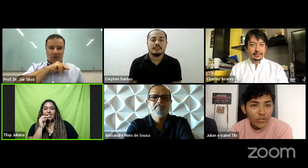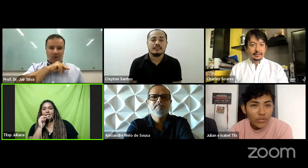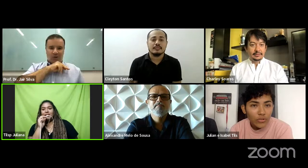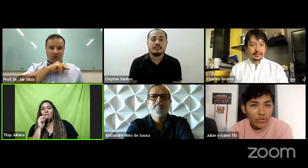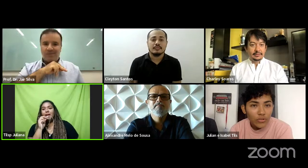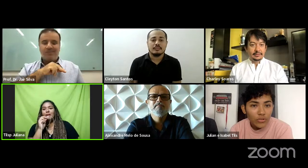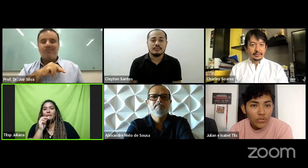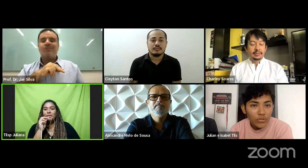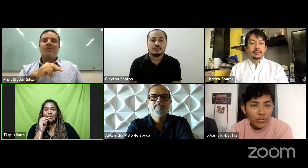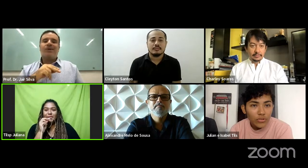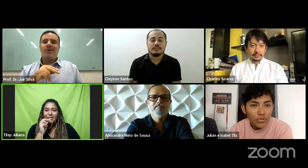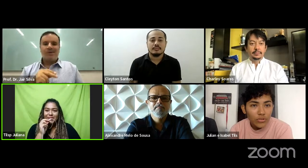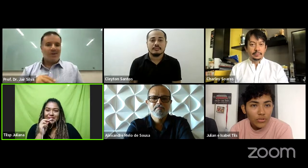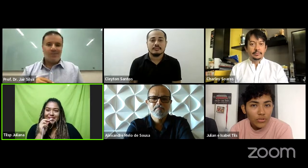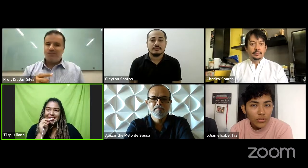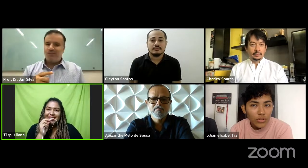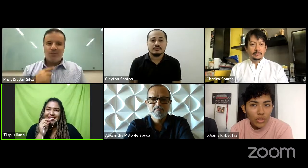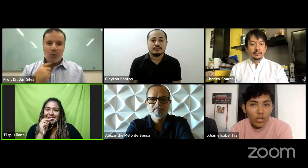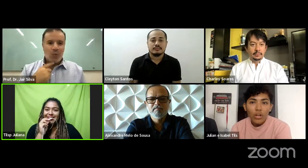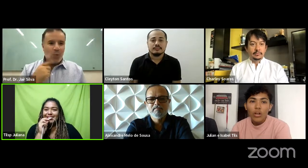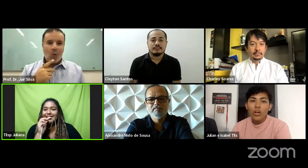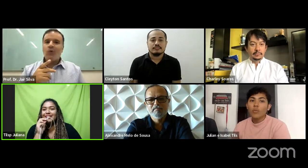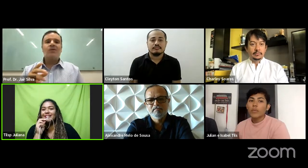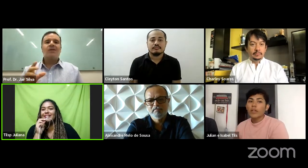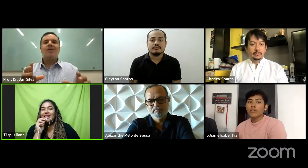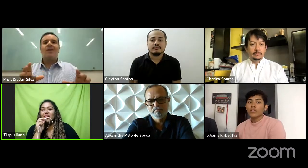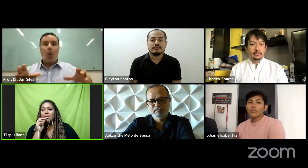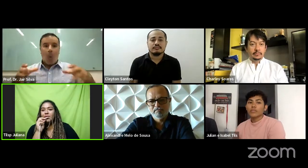Realmente gostaria de me desculpar com todos.